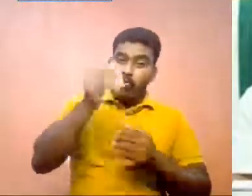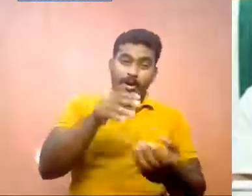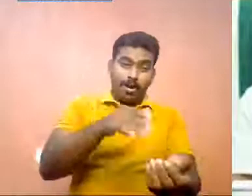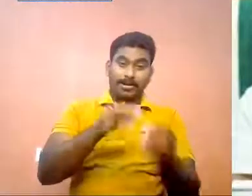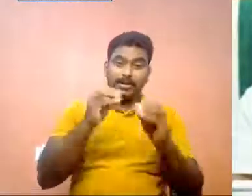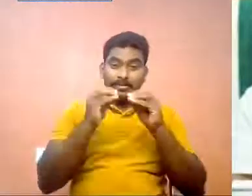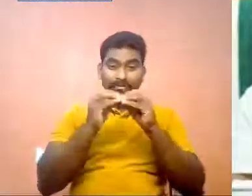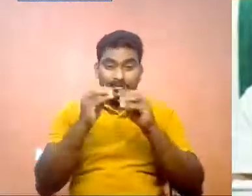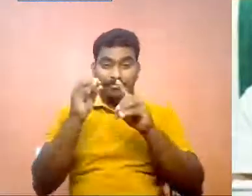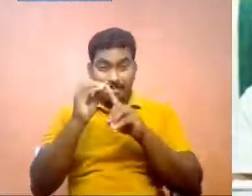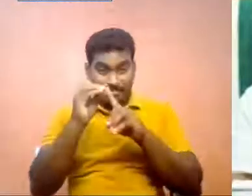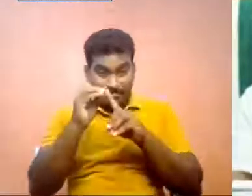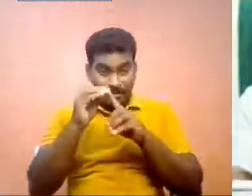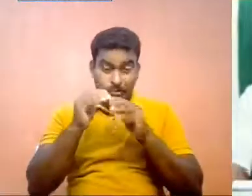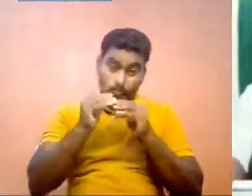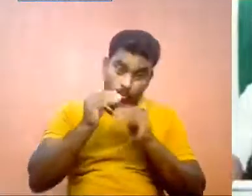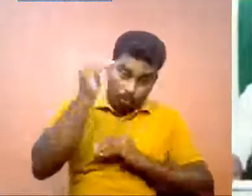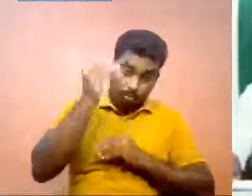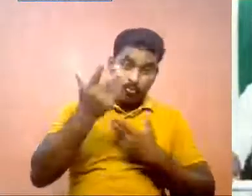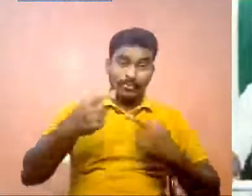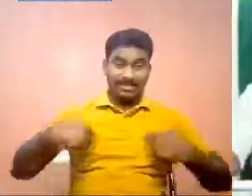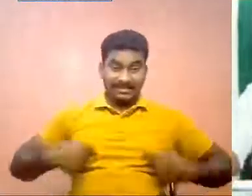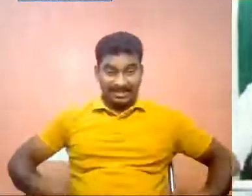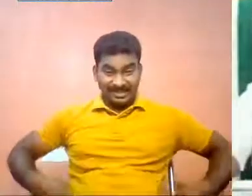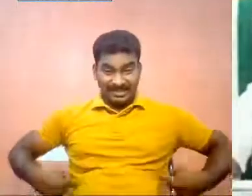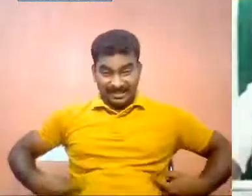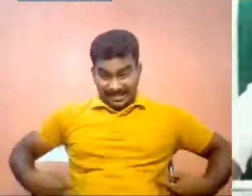അർബുദം, വൃക്കരോഗം,